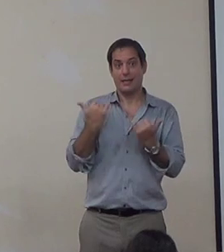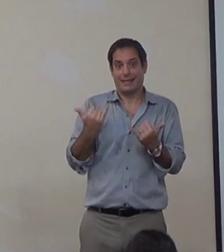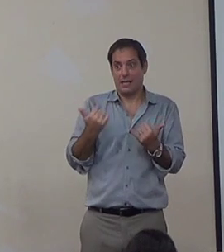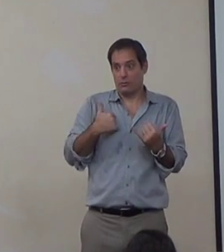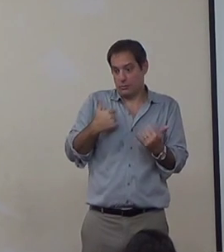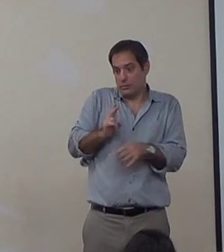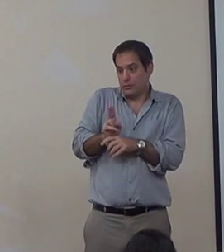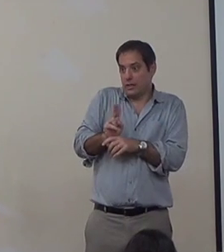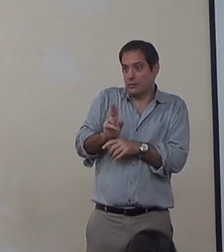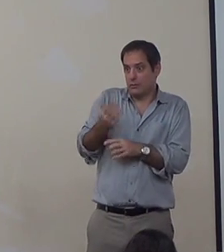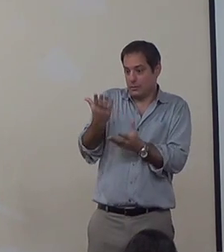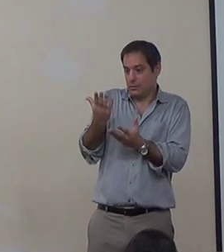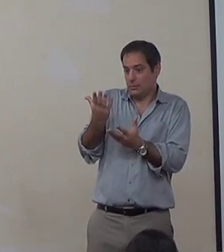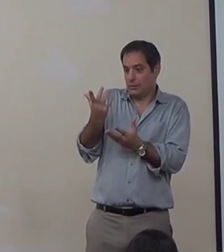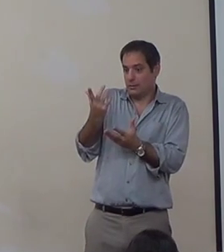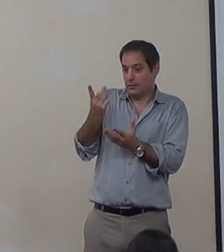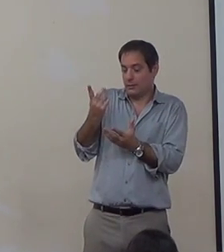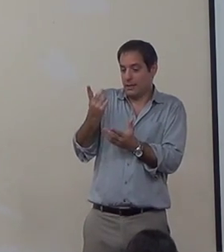de tacto.